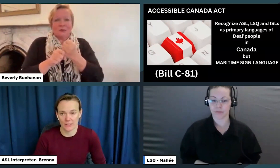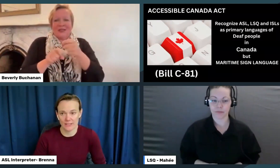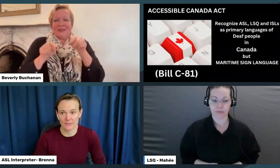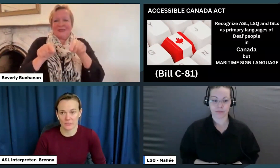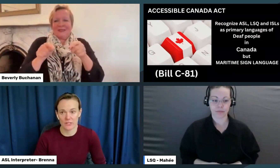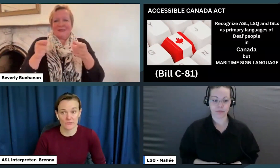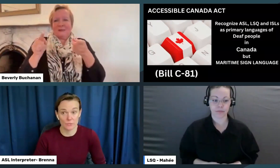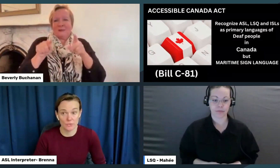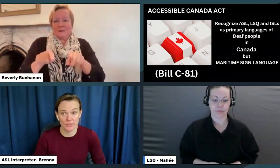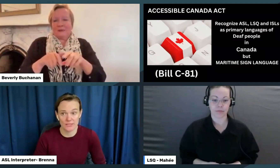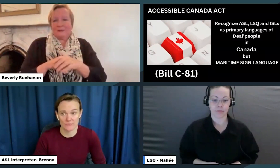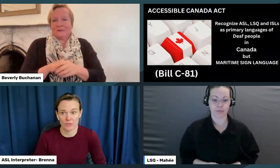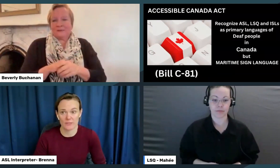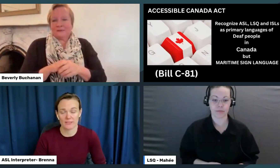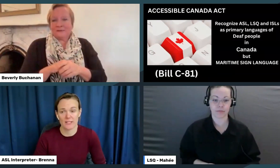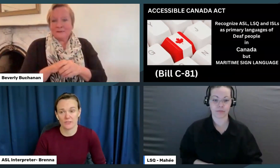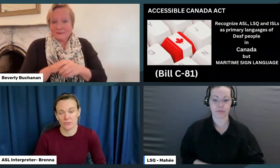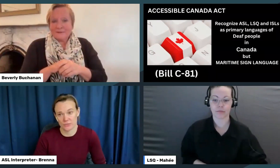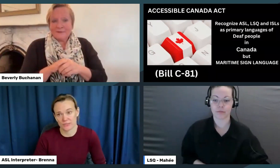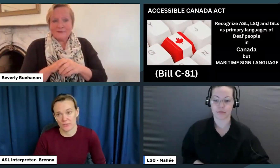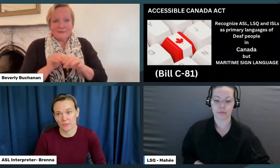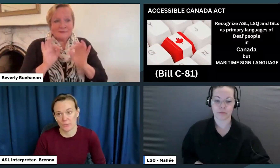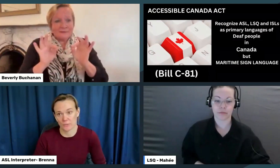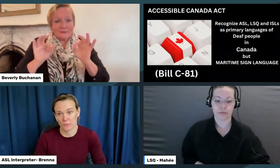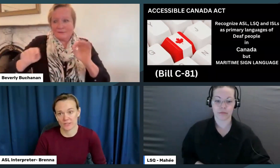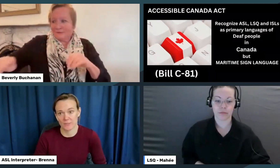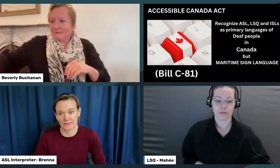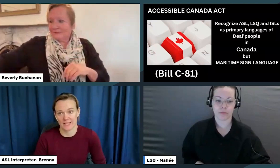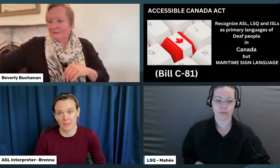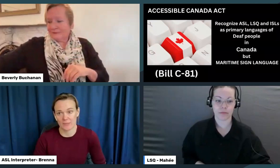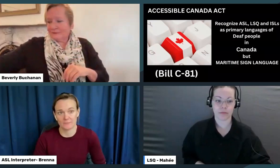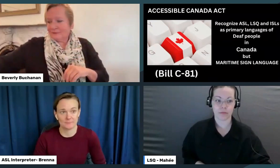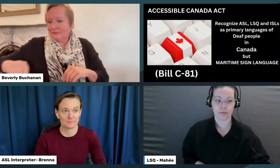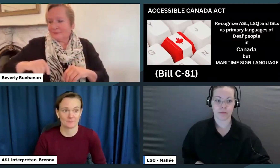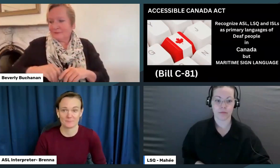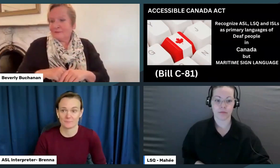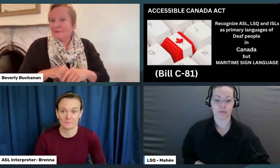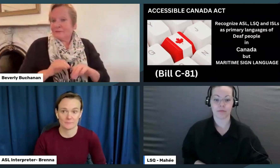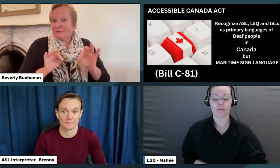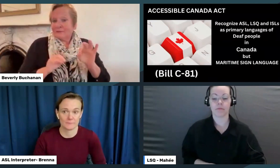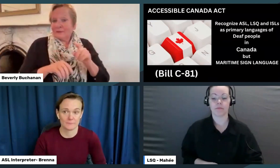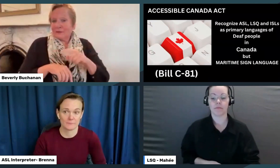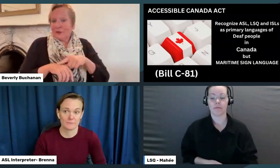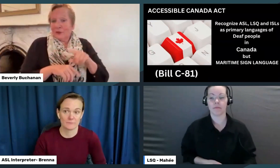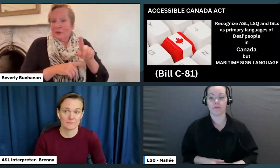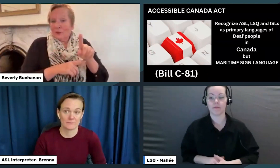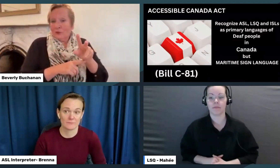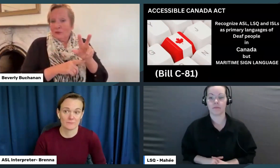subventions justement dans ce sens pour rendre ce travail possible.